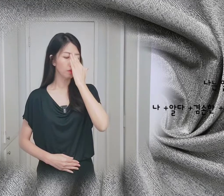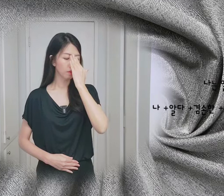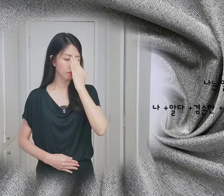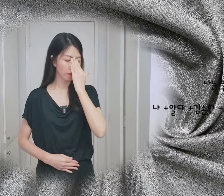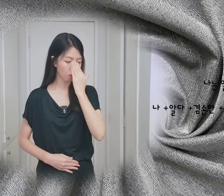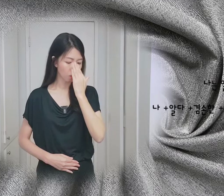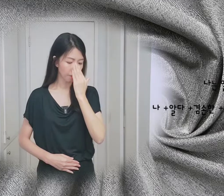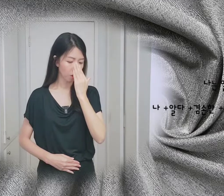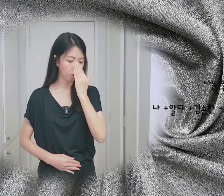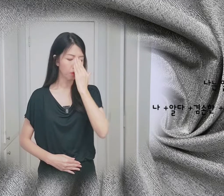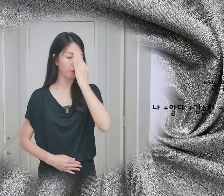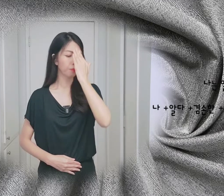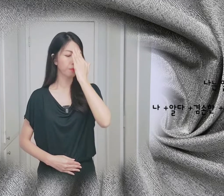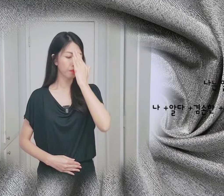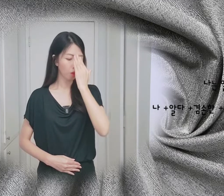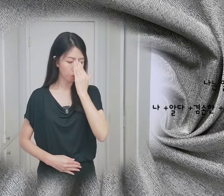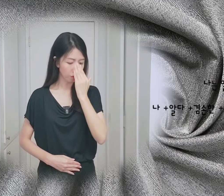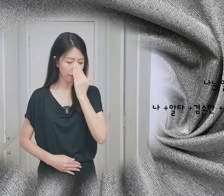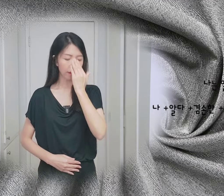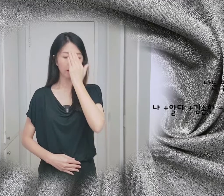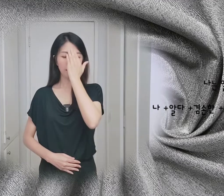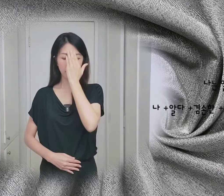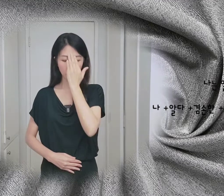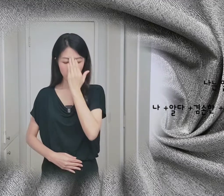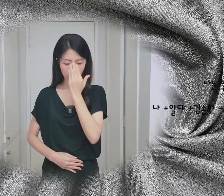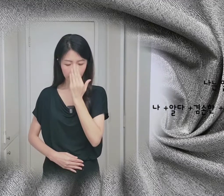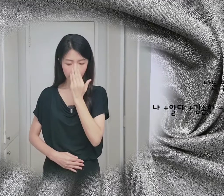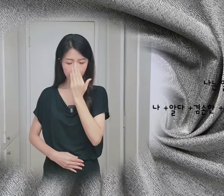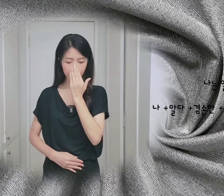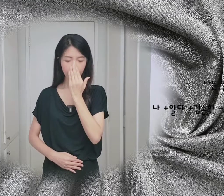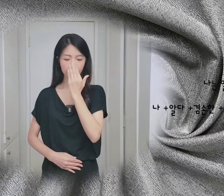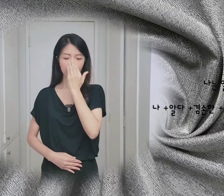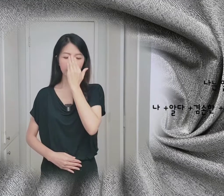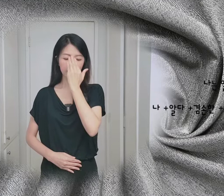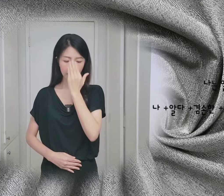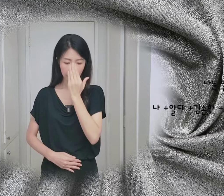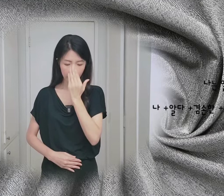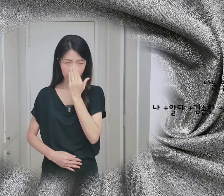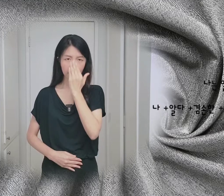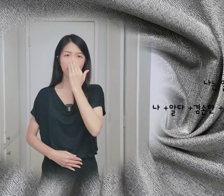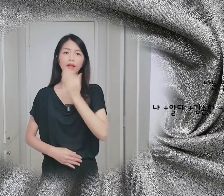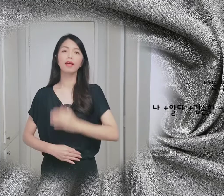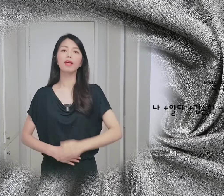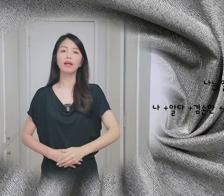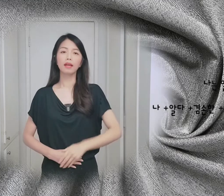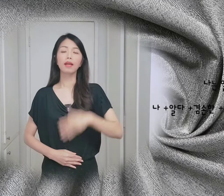그대로 내려주시면 돼요. 얼굴을. 겸손하다. 겸손하다. 착한